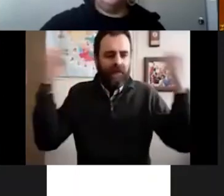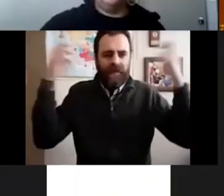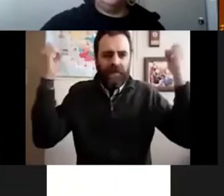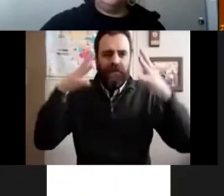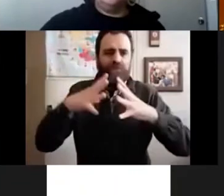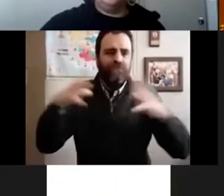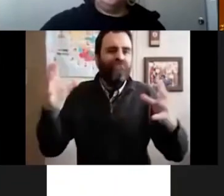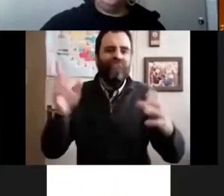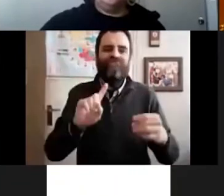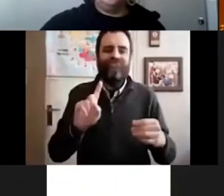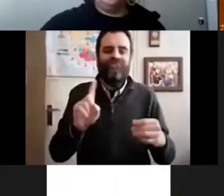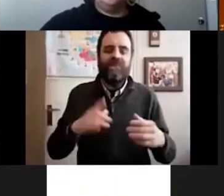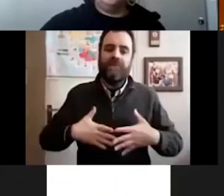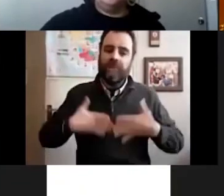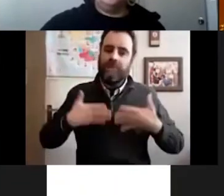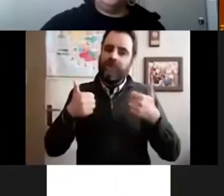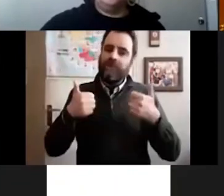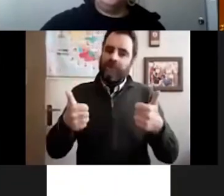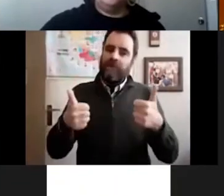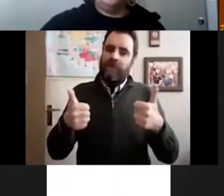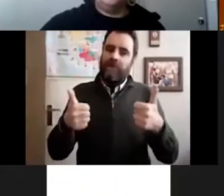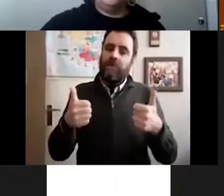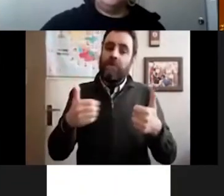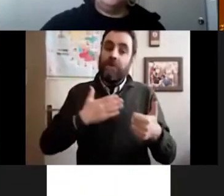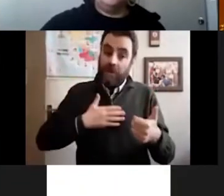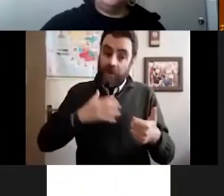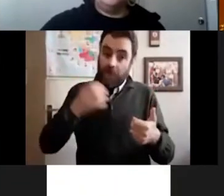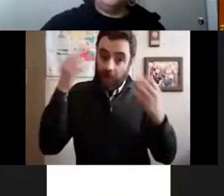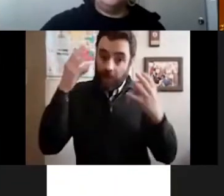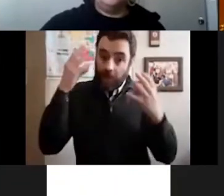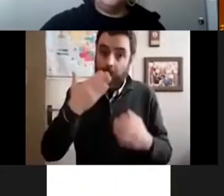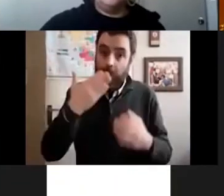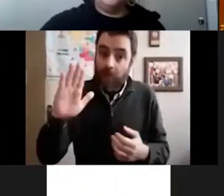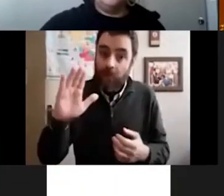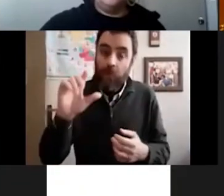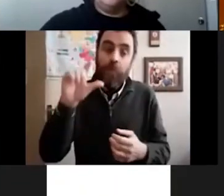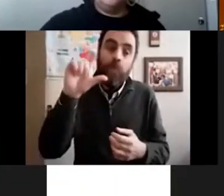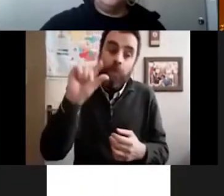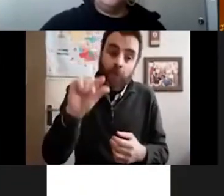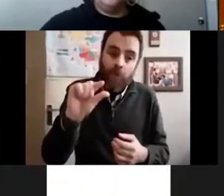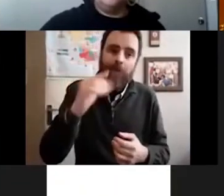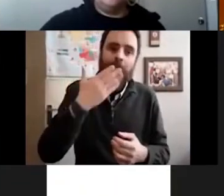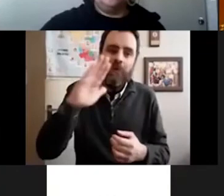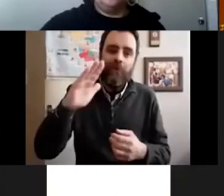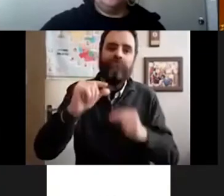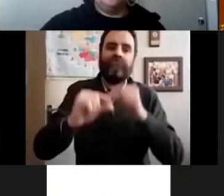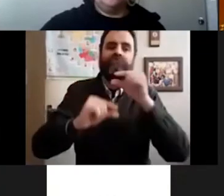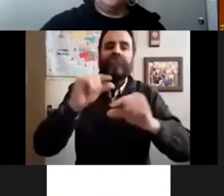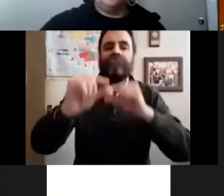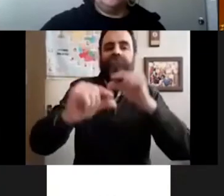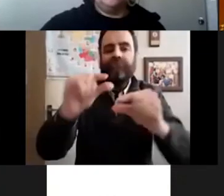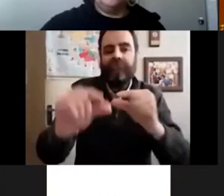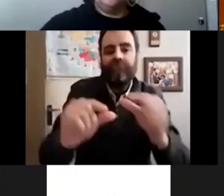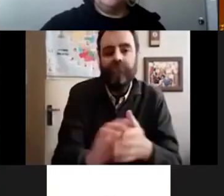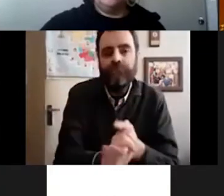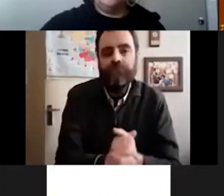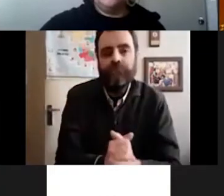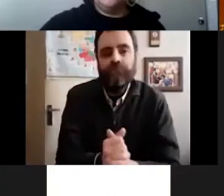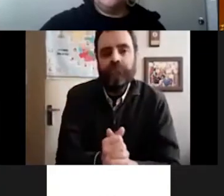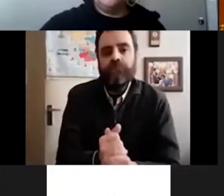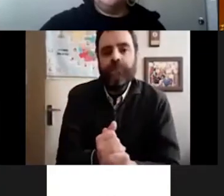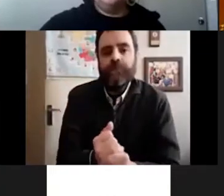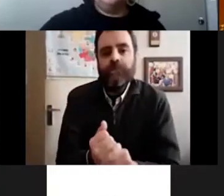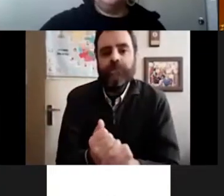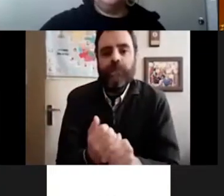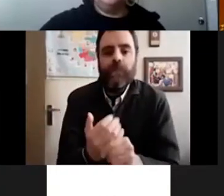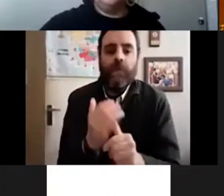se sientan bien. No que aprendan y aprendan mucho, sino que se sientan bien, porque pueden aprender mejor, o pueden